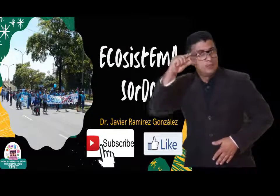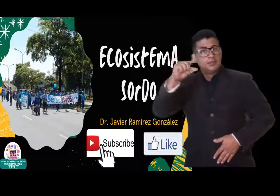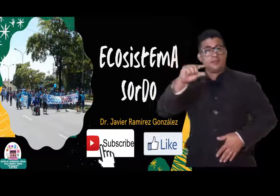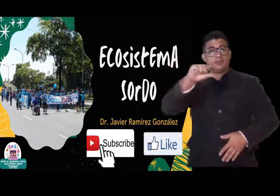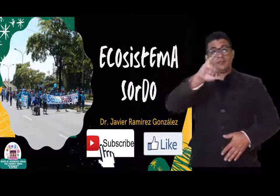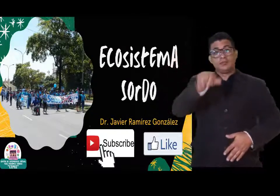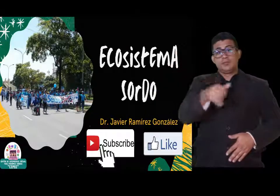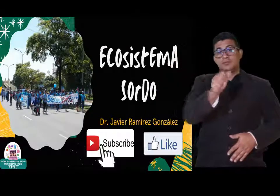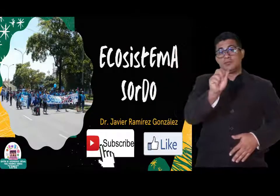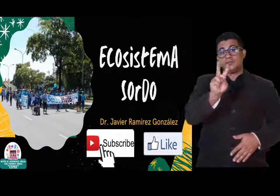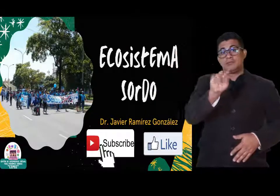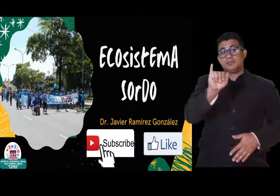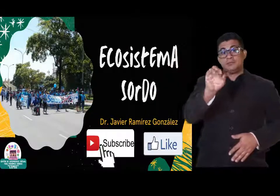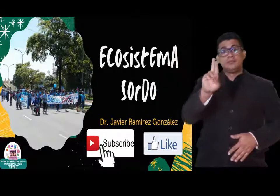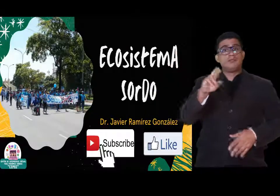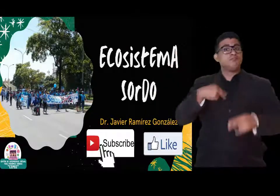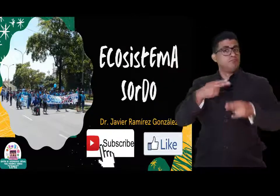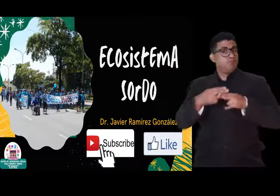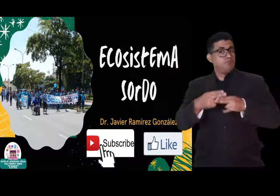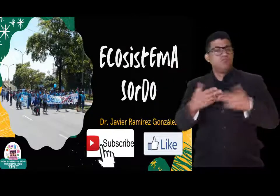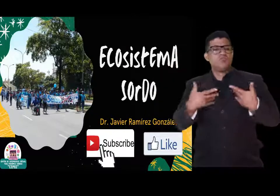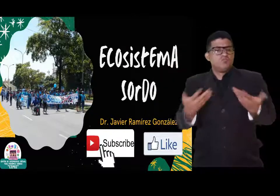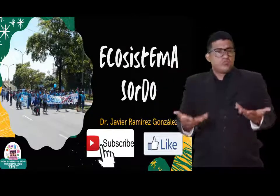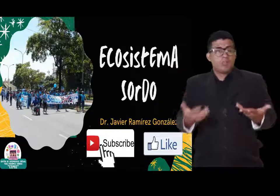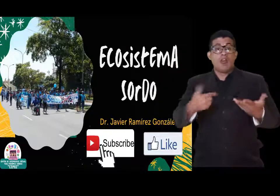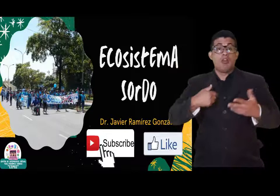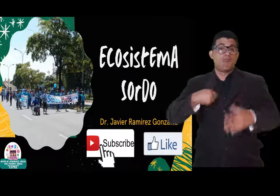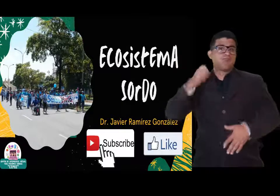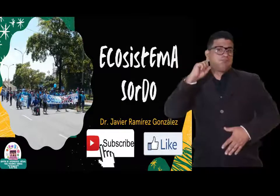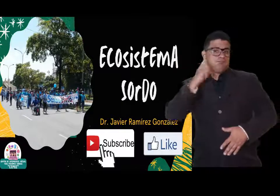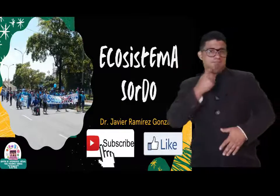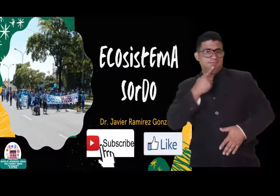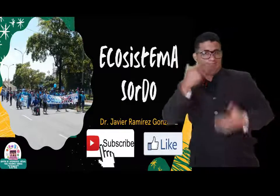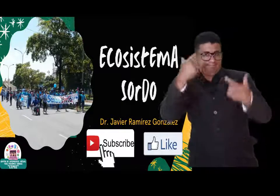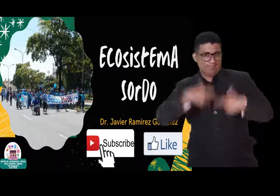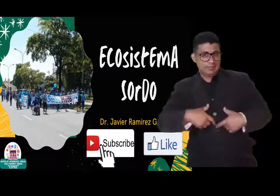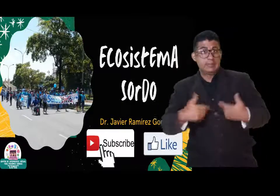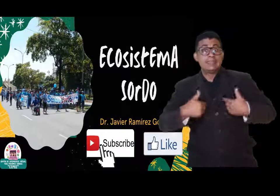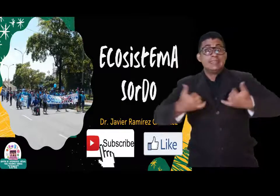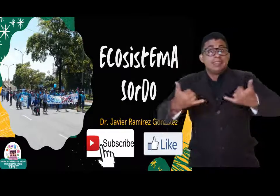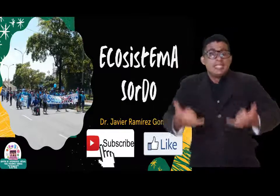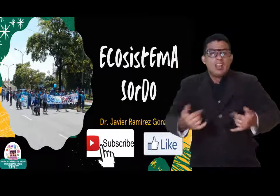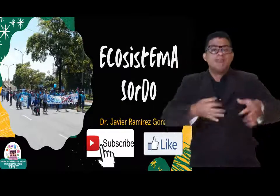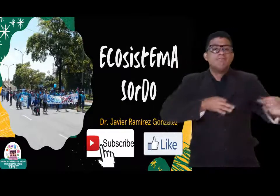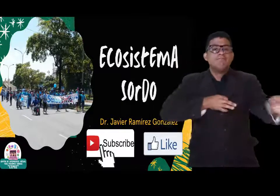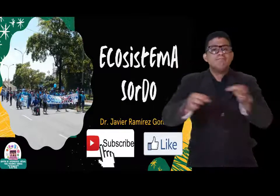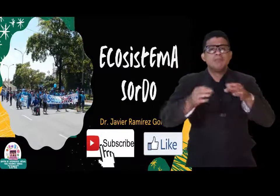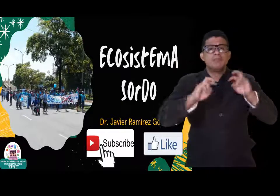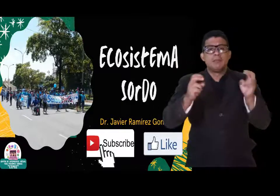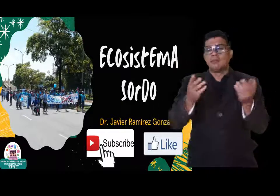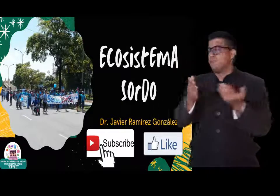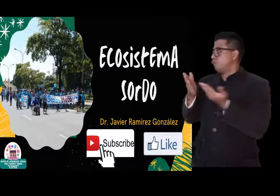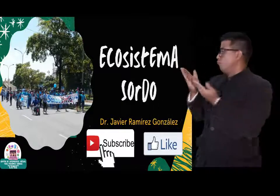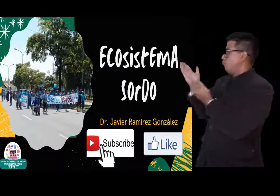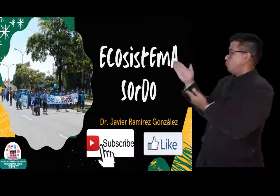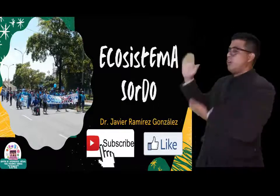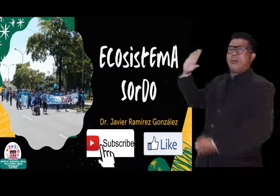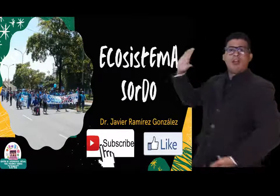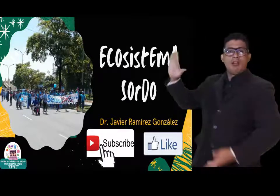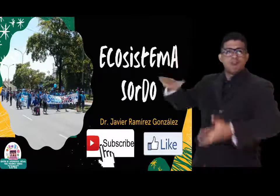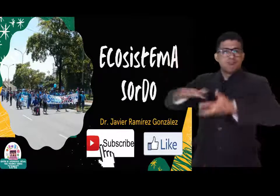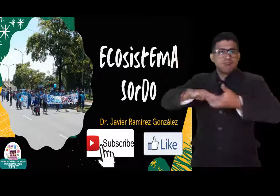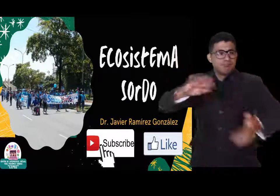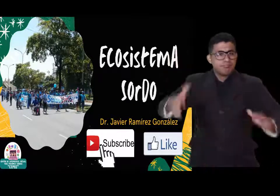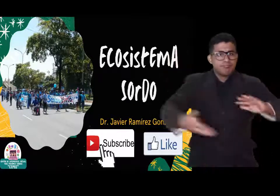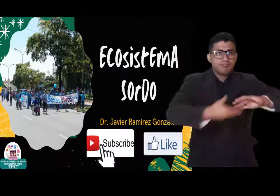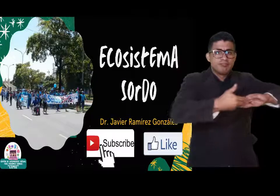es el de los lentes. Soy Javier, ese es mi nombre, y soy una persona sorda. Y hoy quiero hablarles